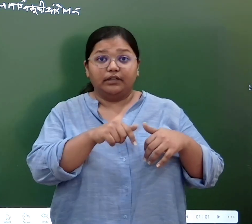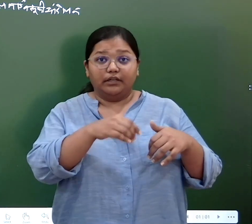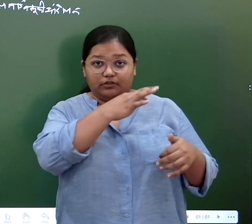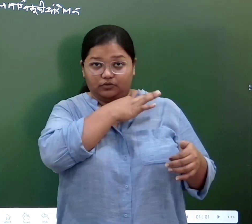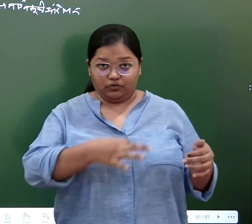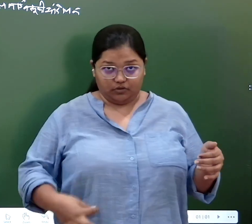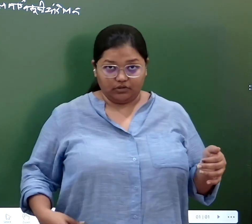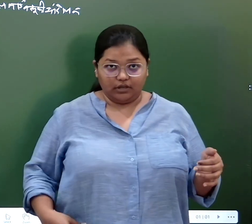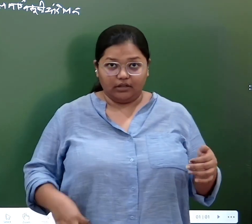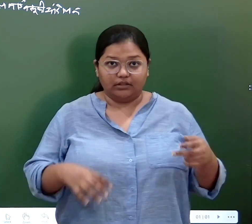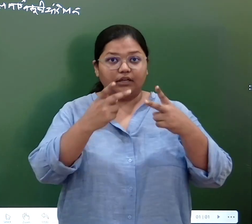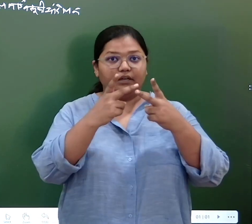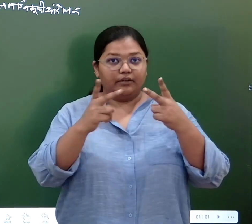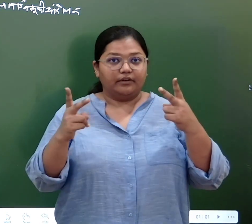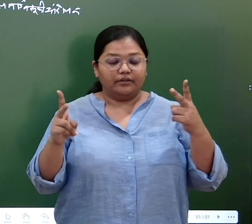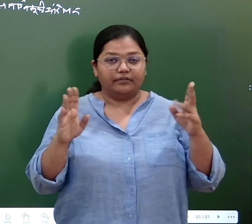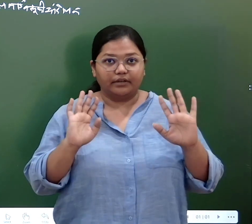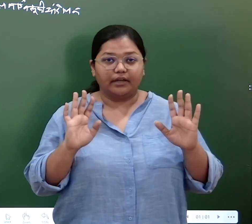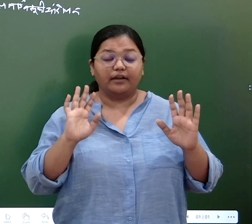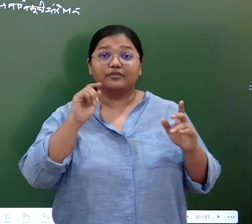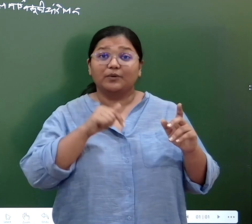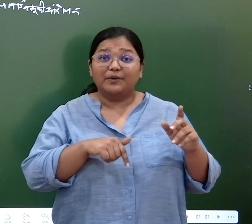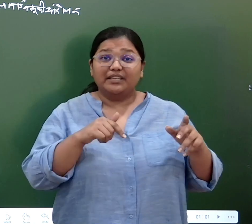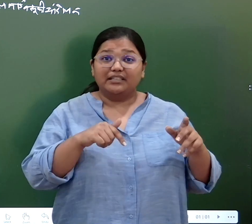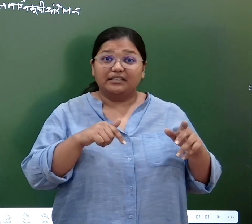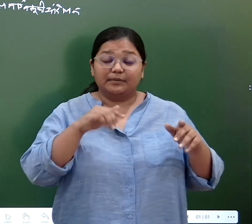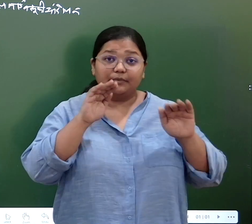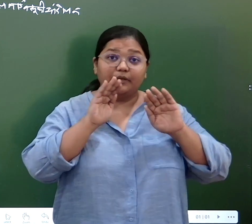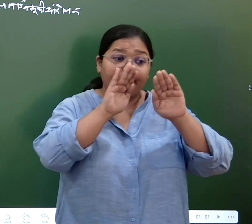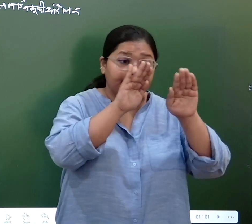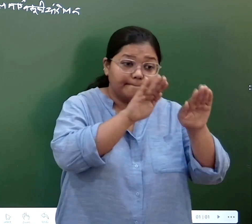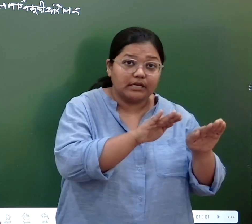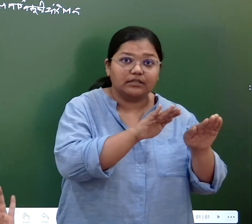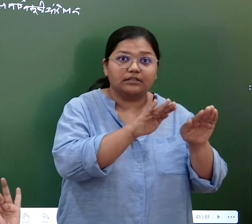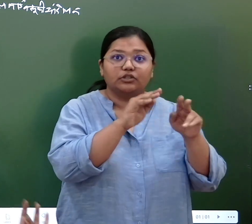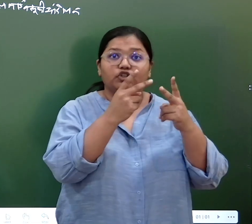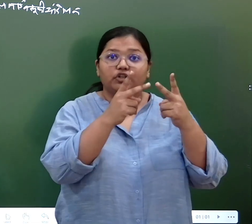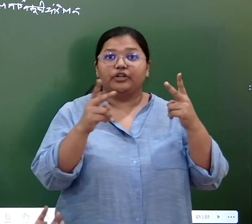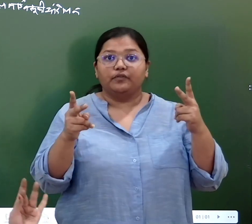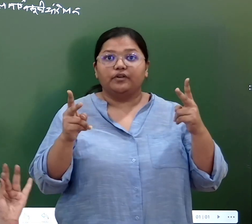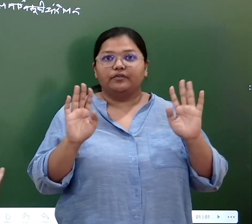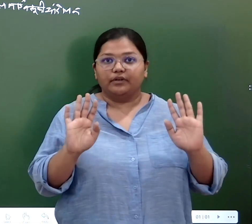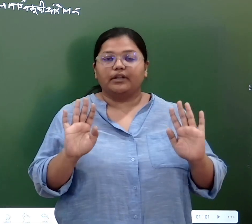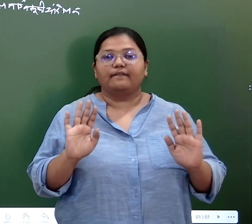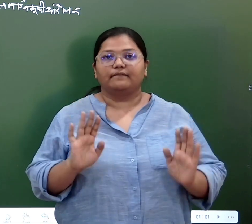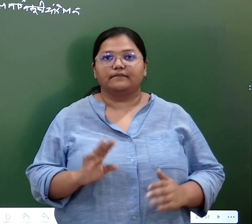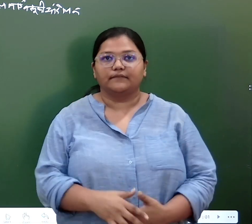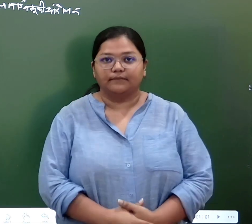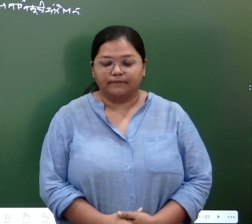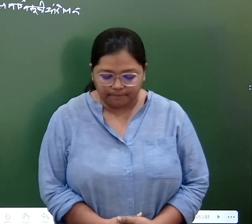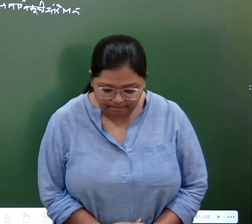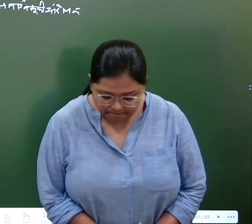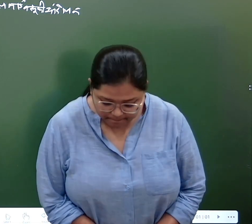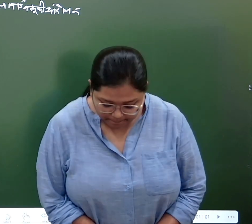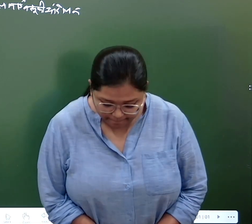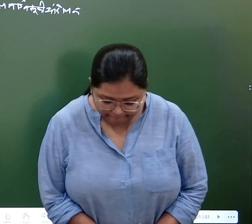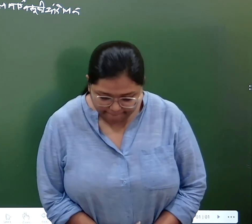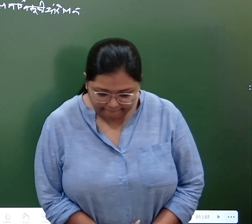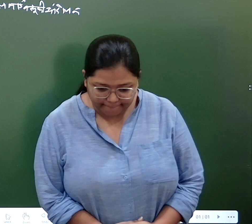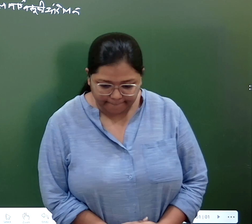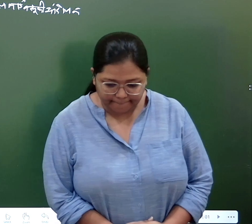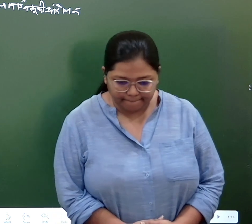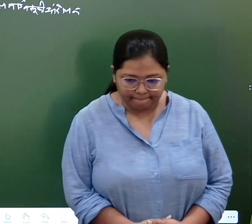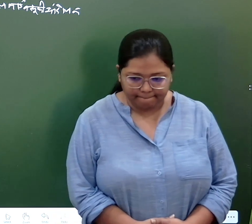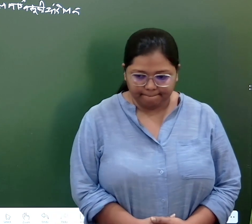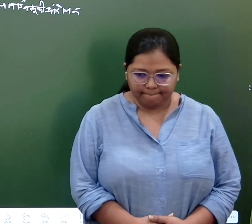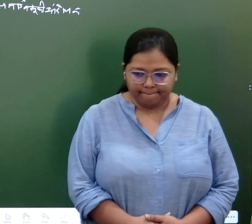गया। समझ में आ रहा है ना? भक्ति आंदोलन क्या है? भक्ति आंदोलन धर्म से रिलेटेड लोगों तक पहुंचना